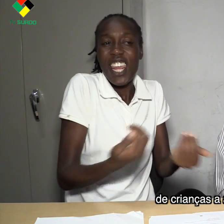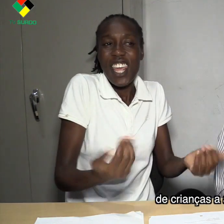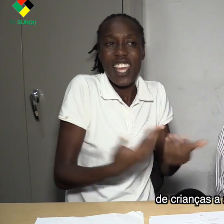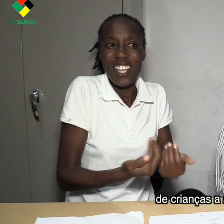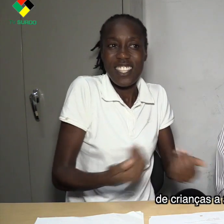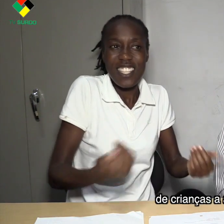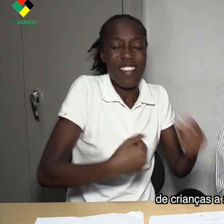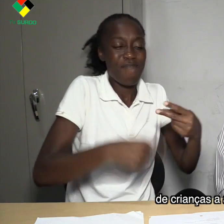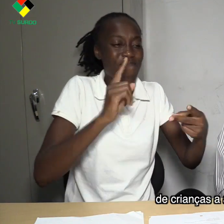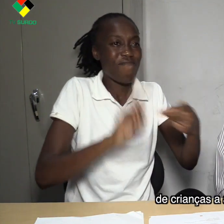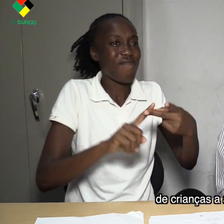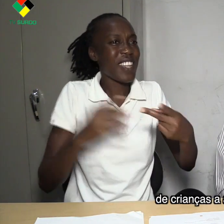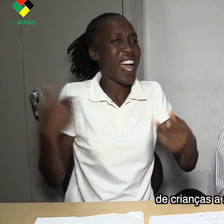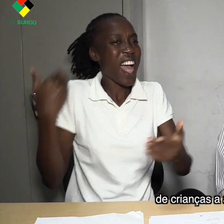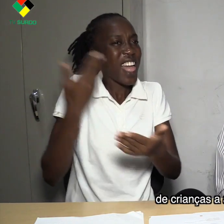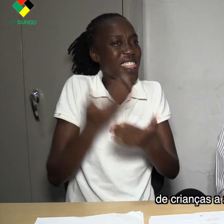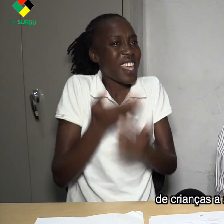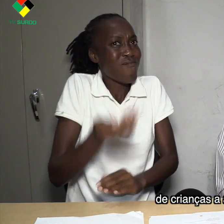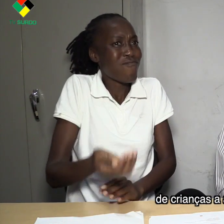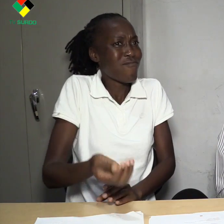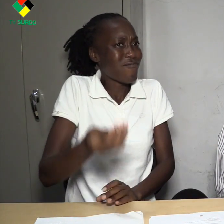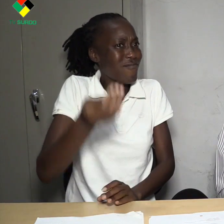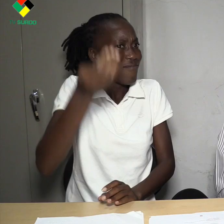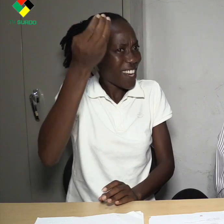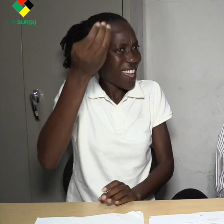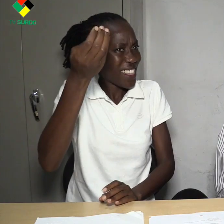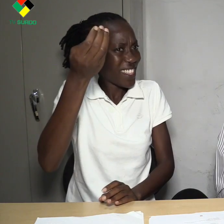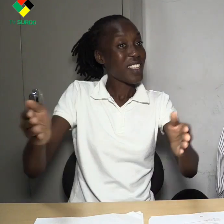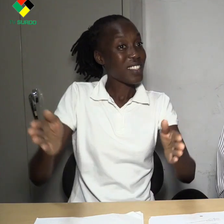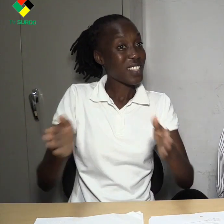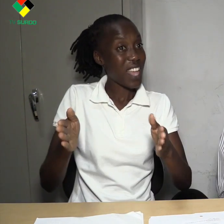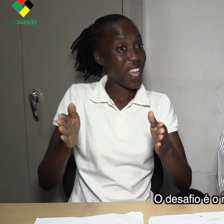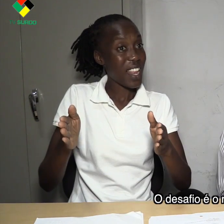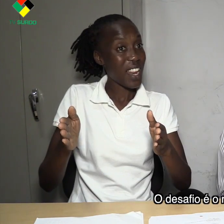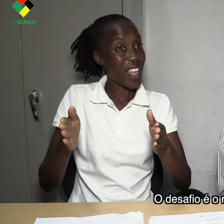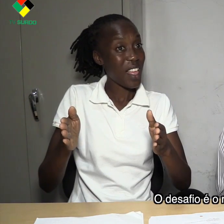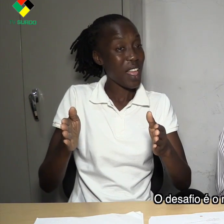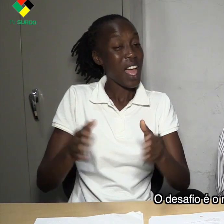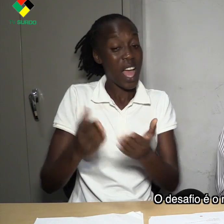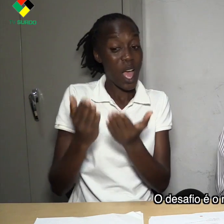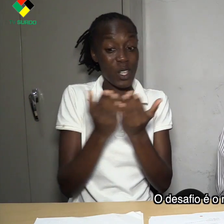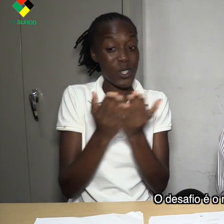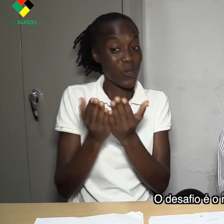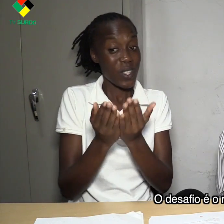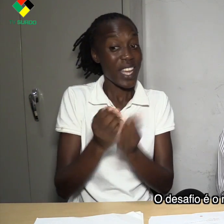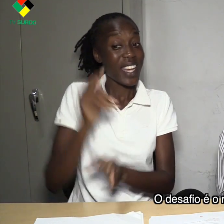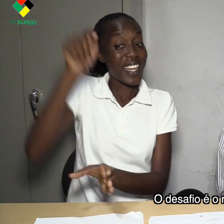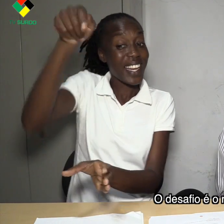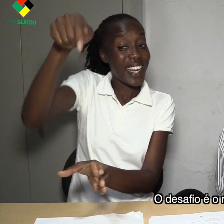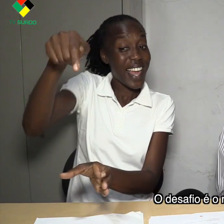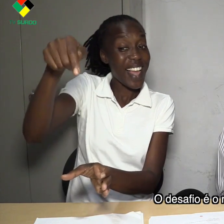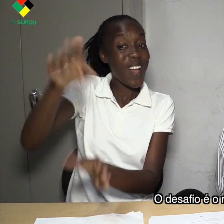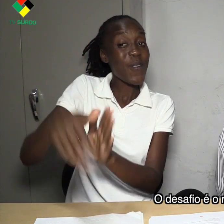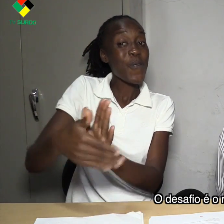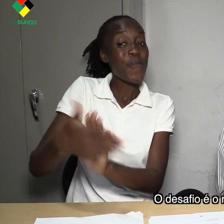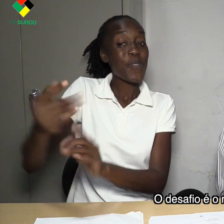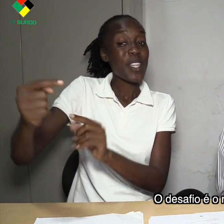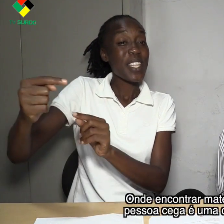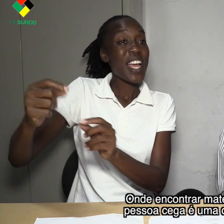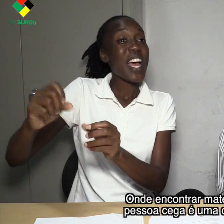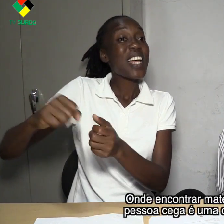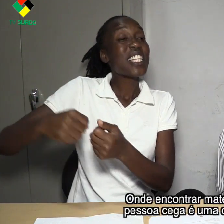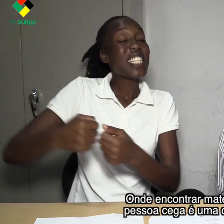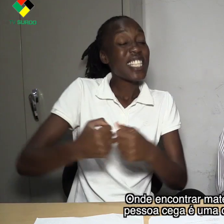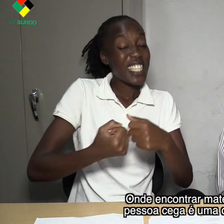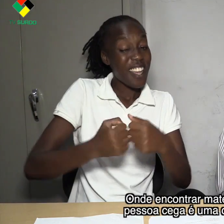o mais velho. Só para o desafio, aí é o material.